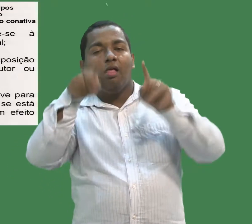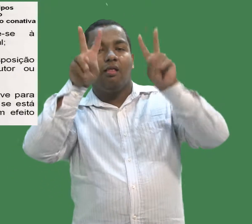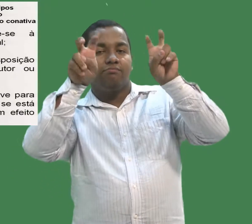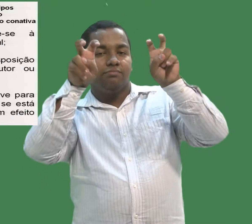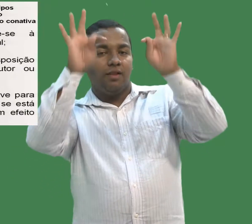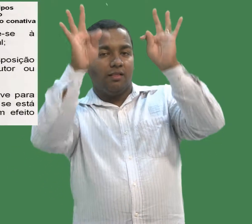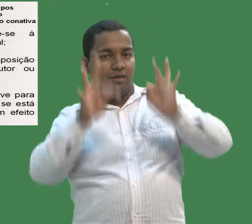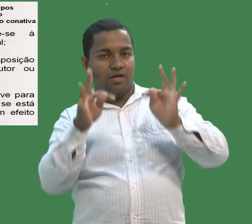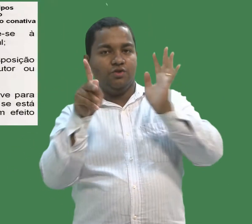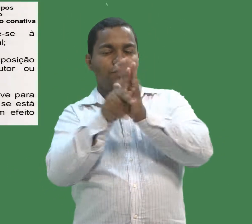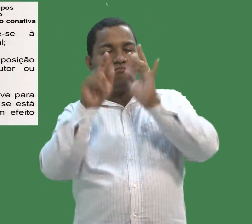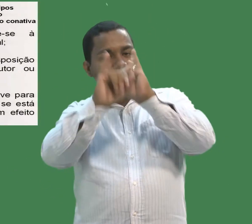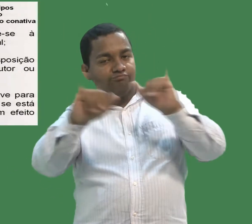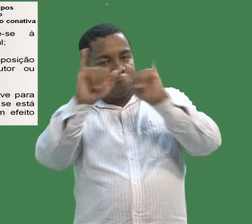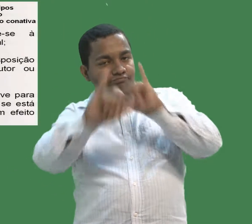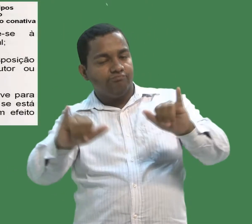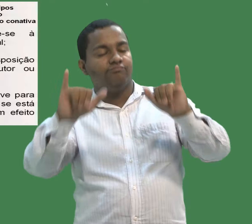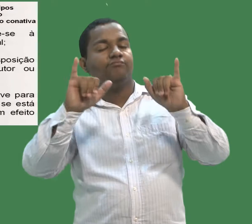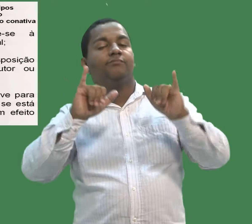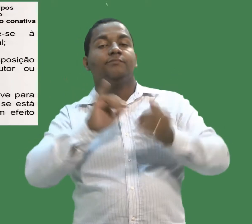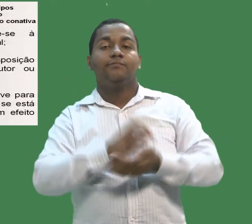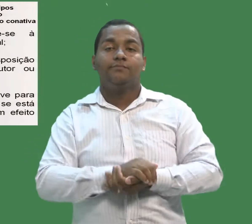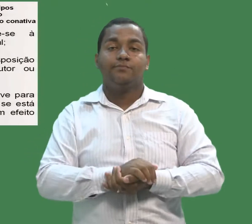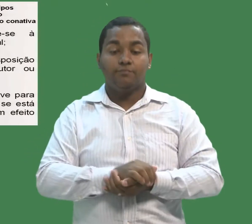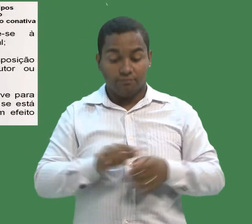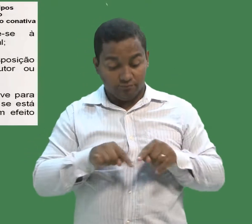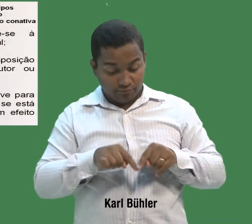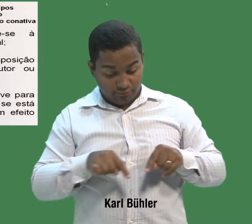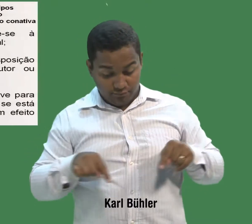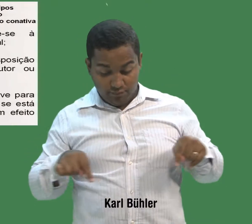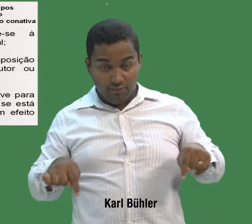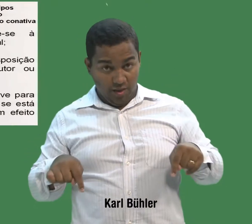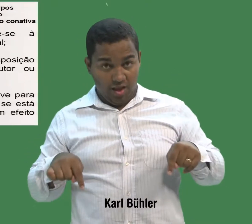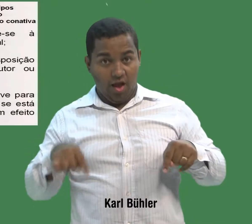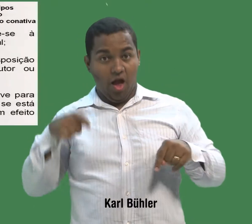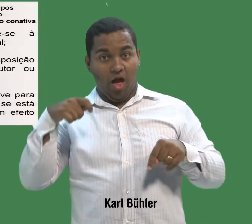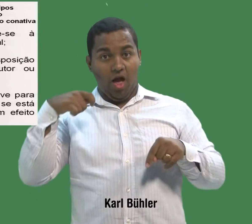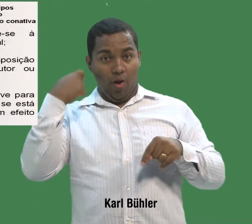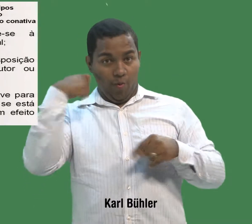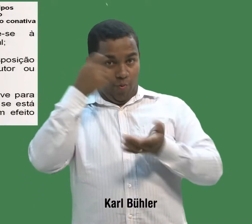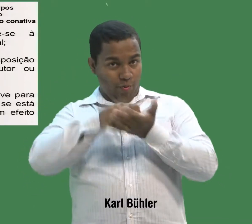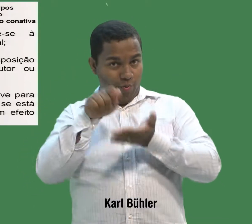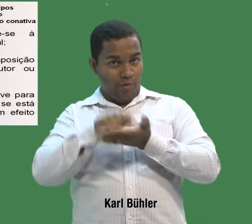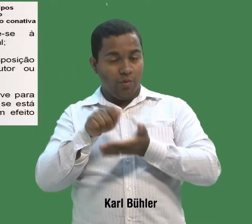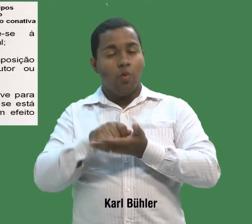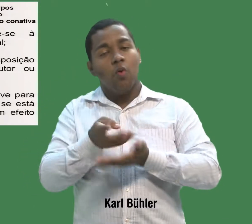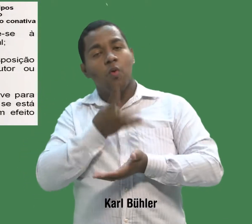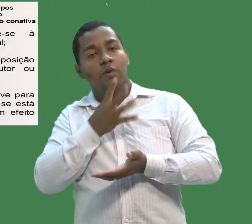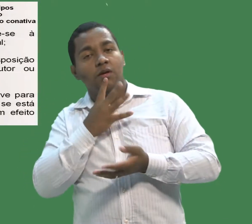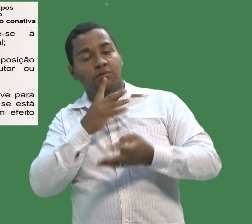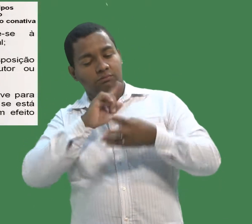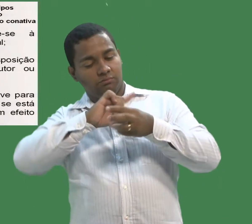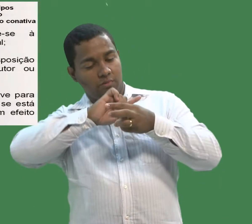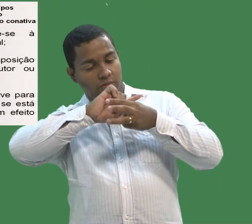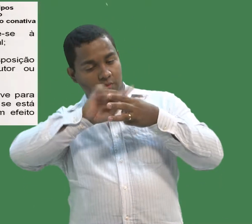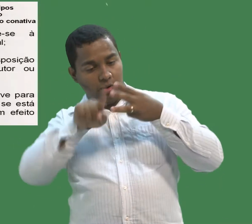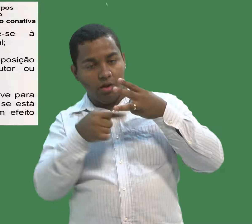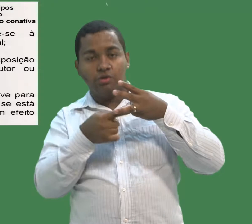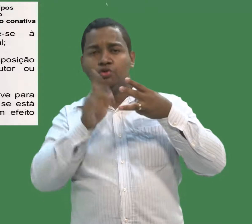Karl Burle reconheceu 3 tipos gerais de funções da linguagem. A primeira, como já dissemos anteriormente, a